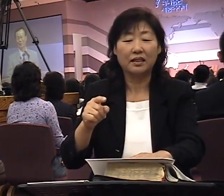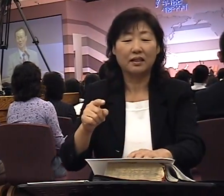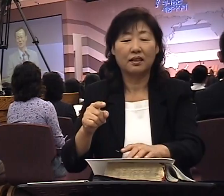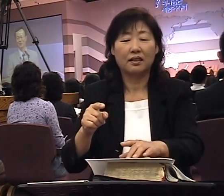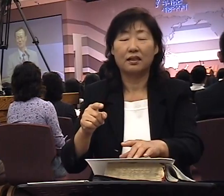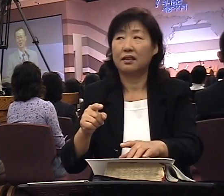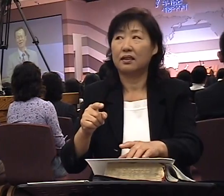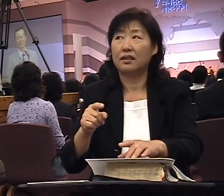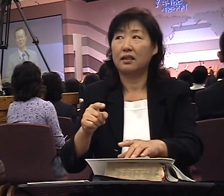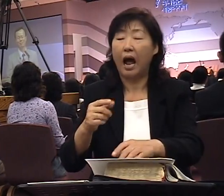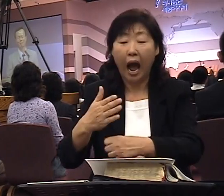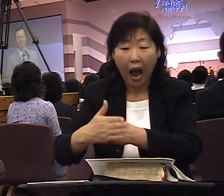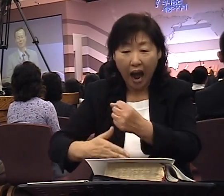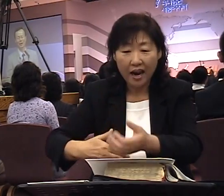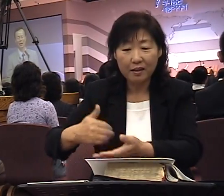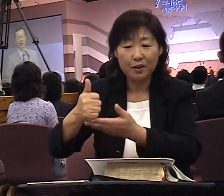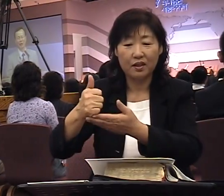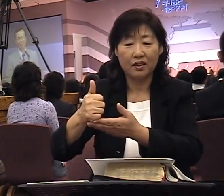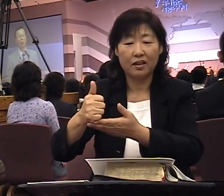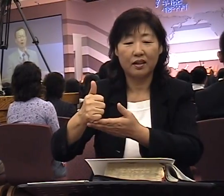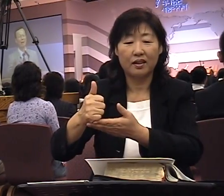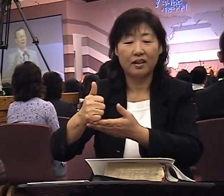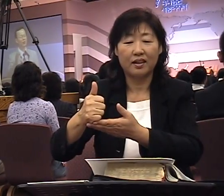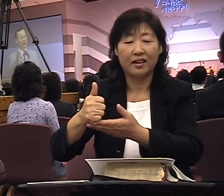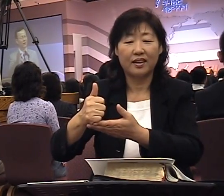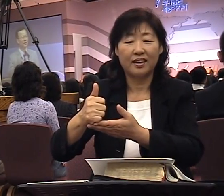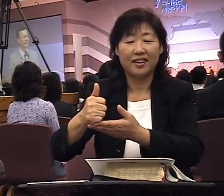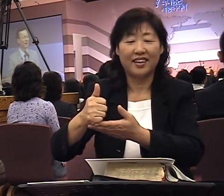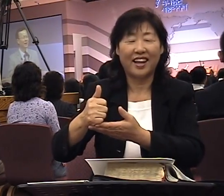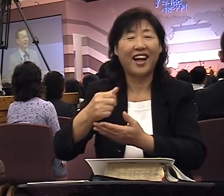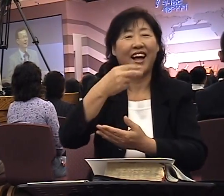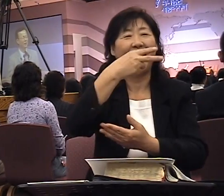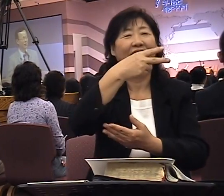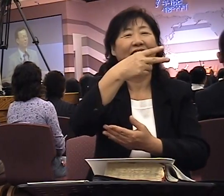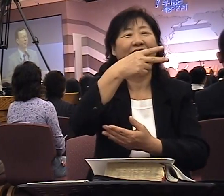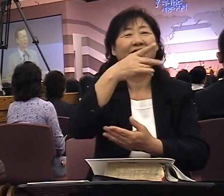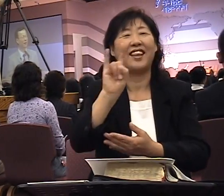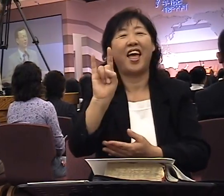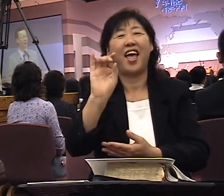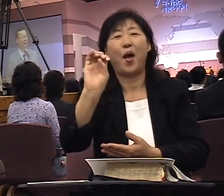거만한 대답을 했어요. 하나님은 대포가 많은 쪽에 계신다.